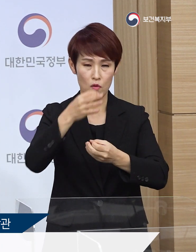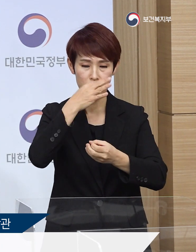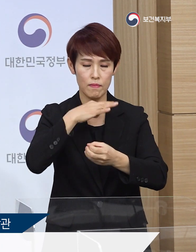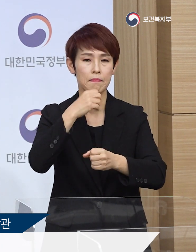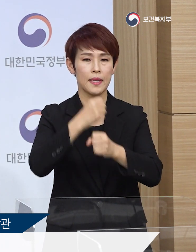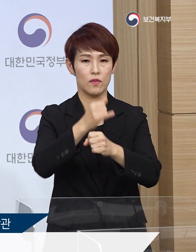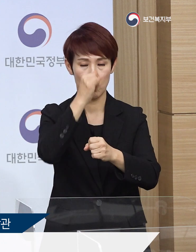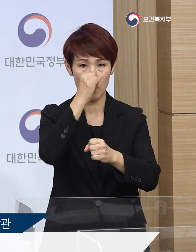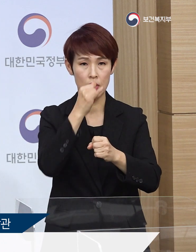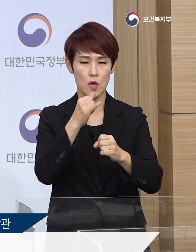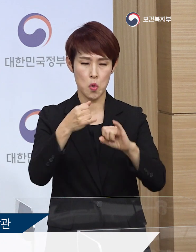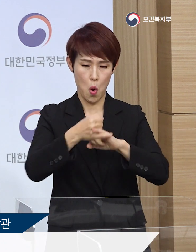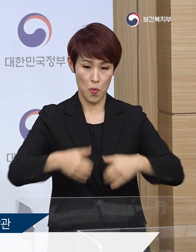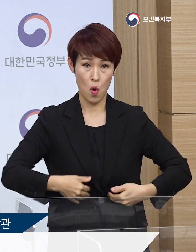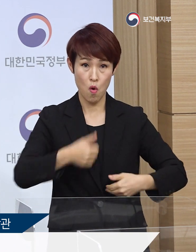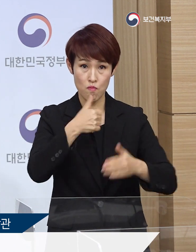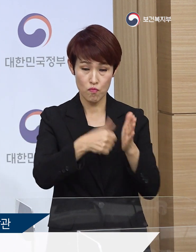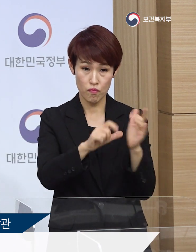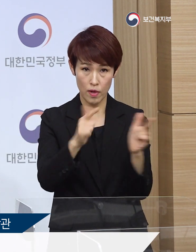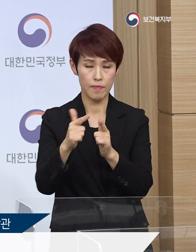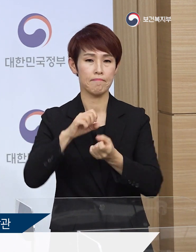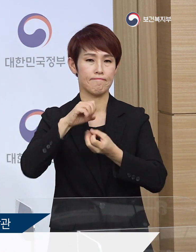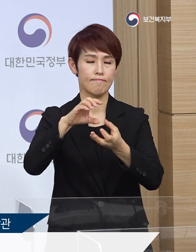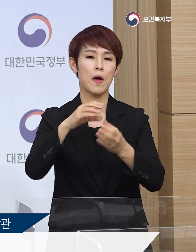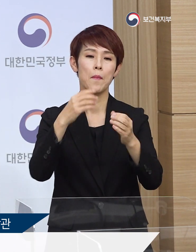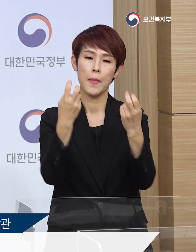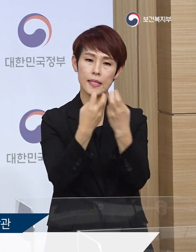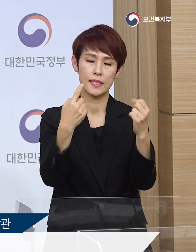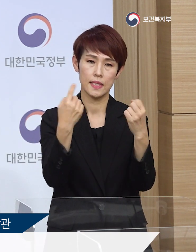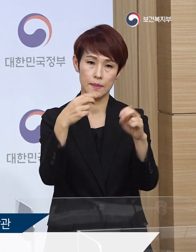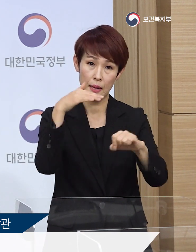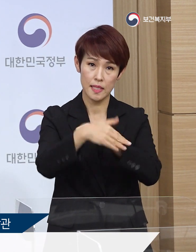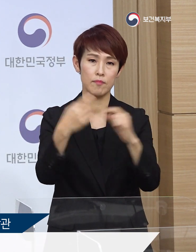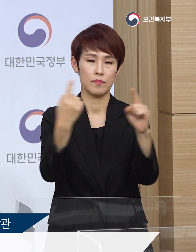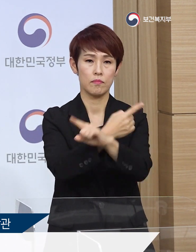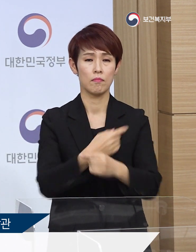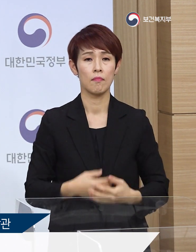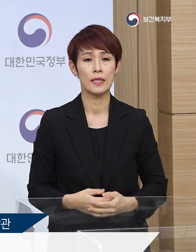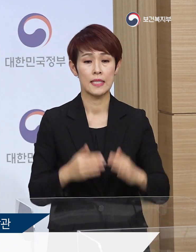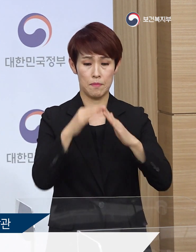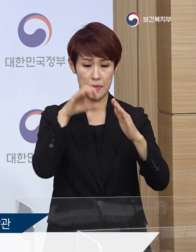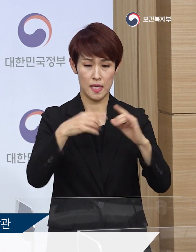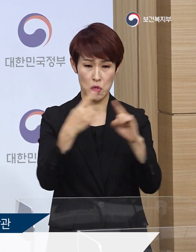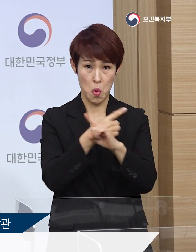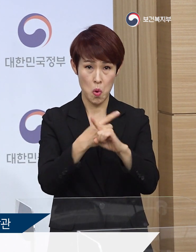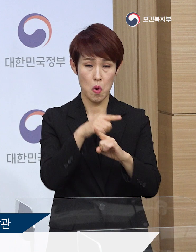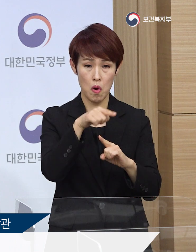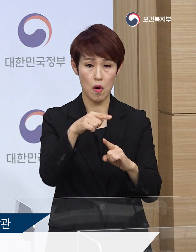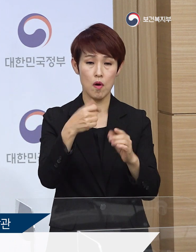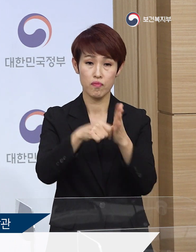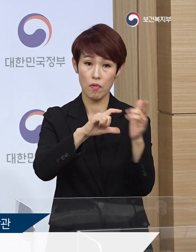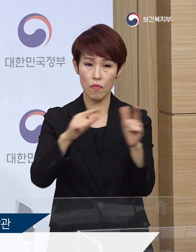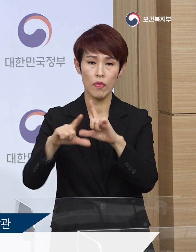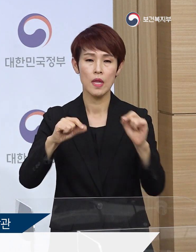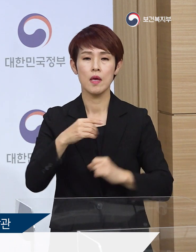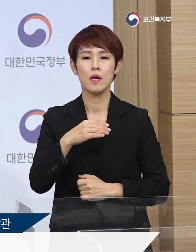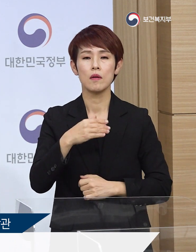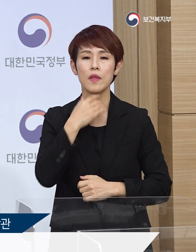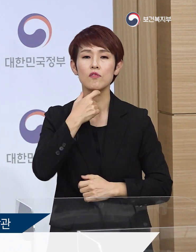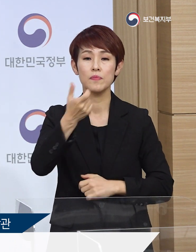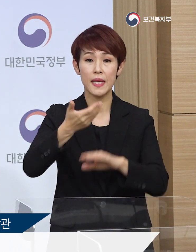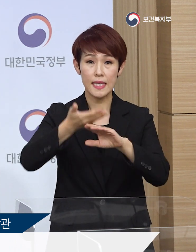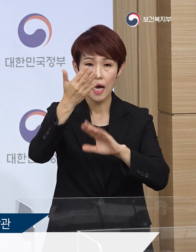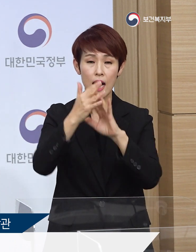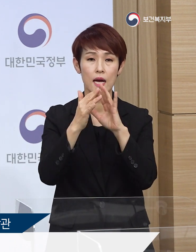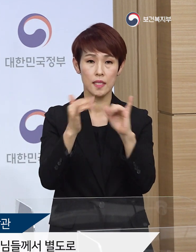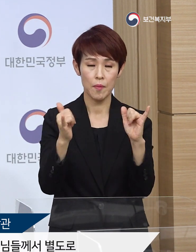생필품 지급을 개선합니다. 재택 치료 키트는 60세 이상, 먹는 치료제 처방자 등 집중 관리군에만